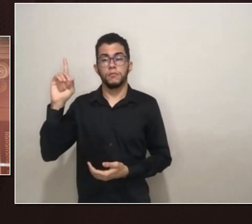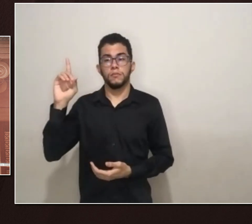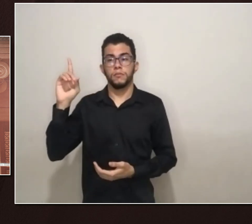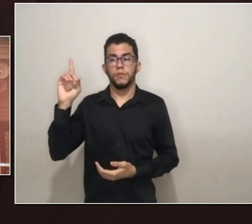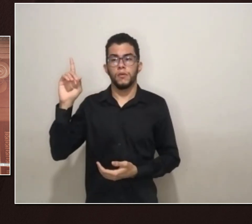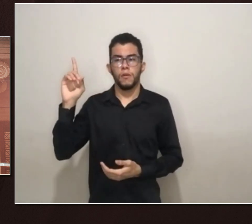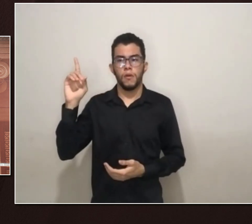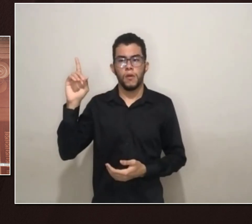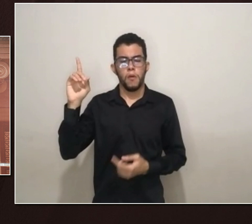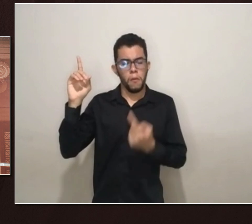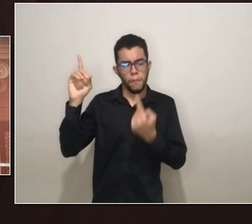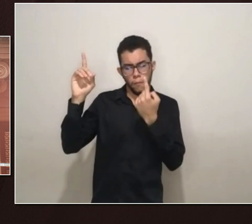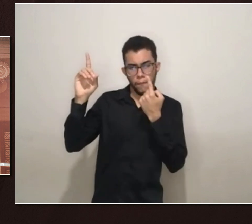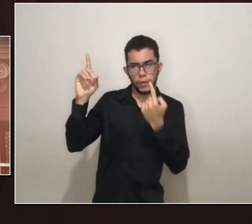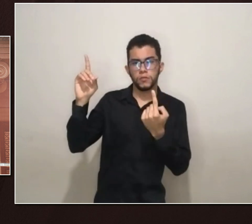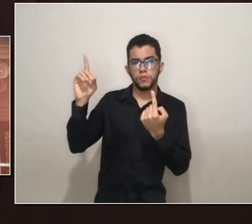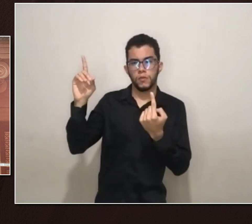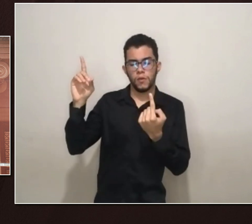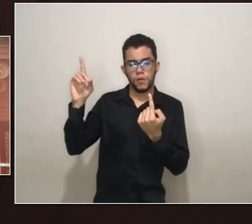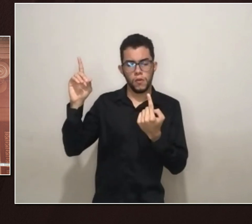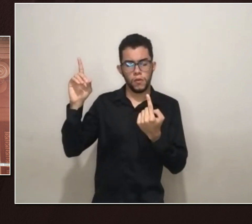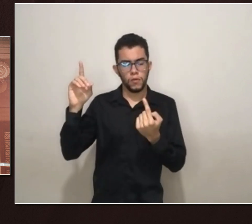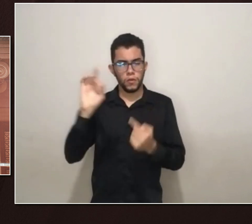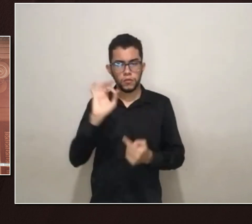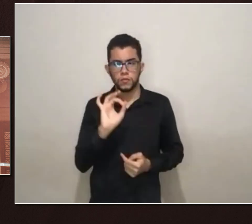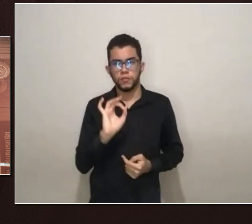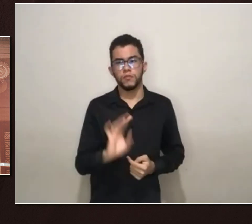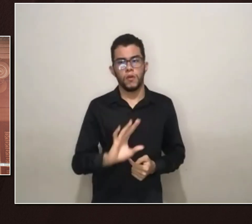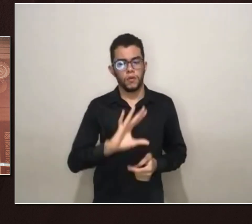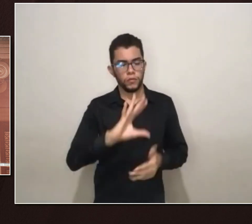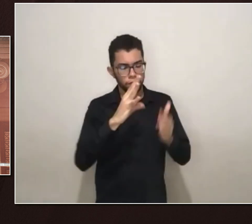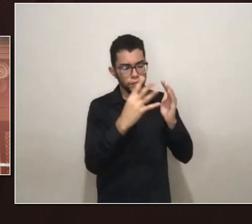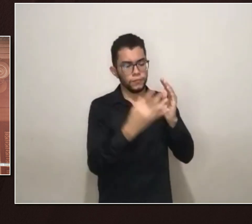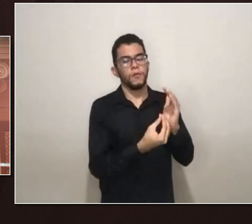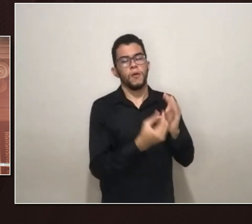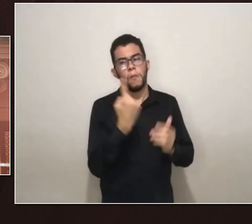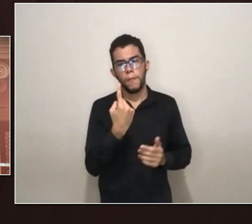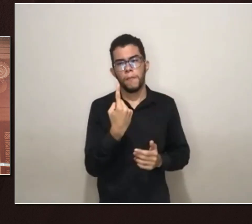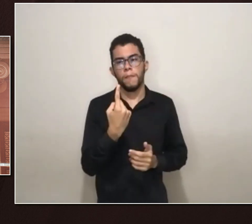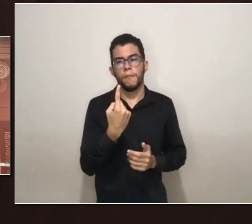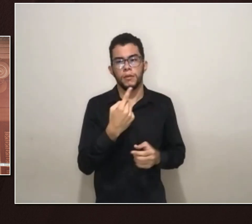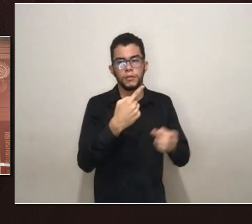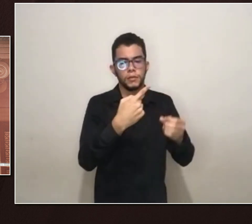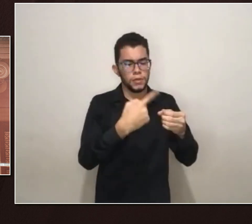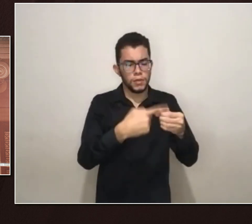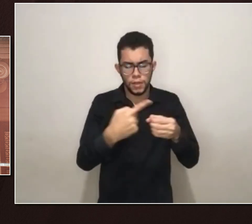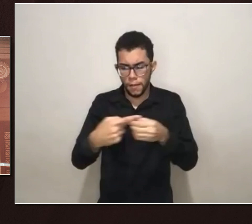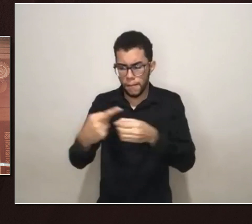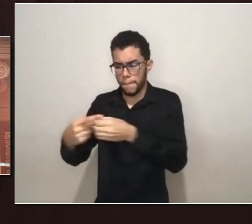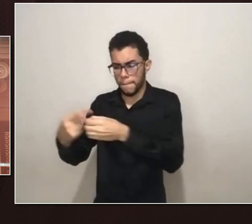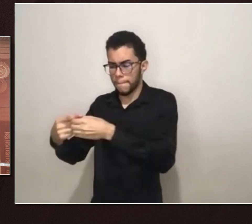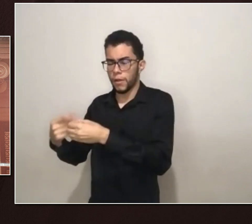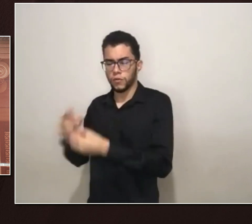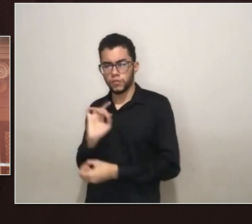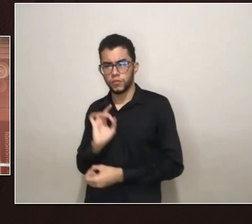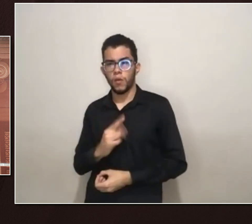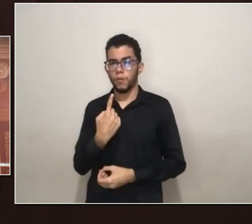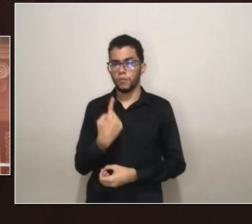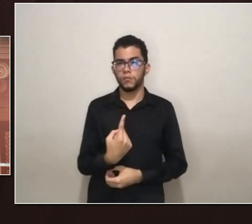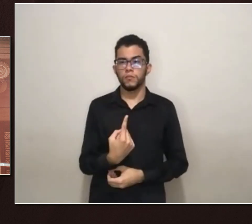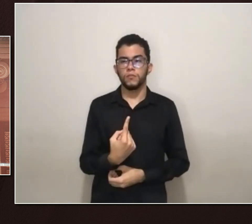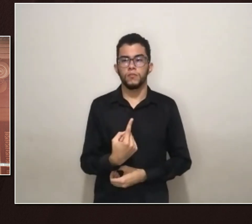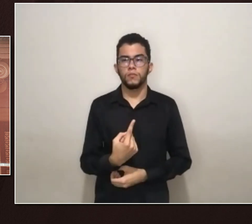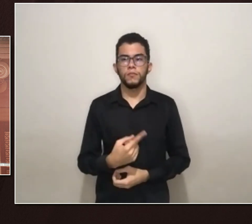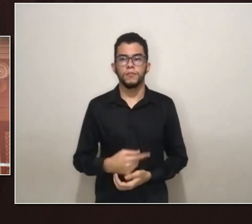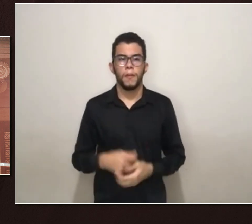só universalmente falando, e a igreja também é uma só em cada cidade. Quando se pratica a